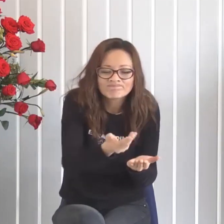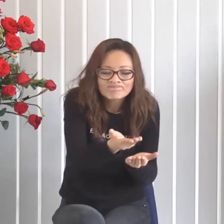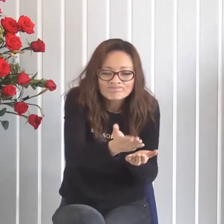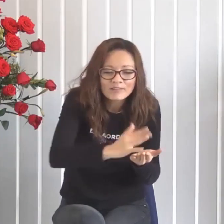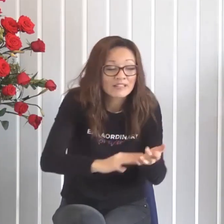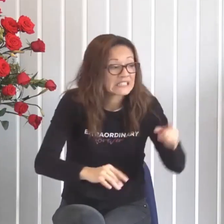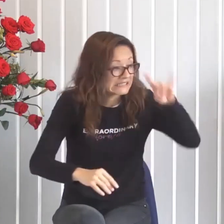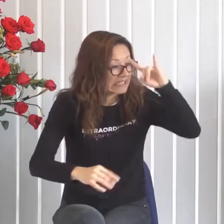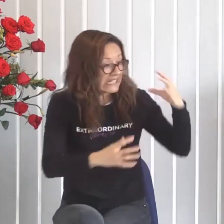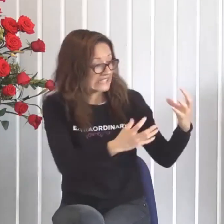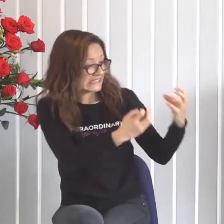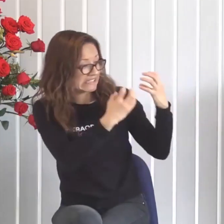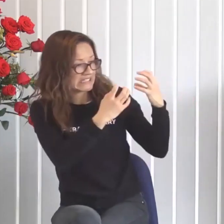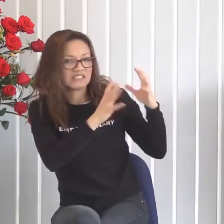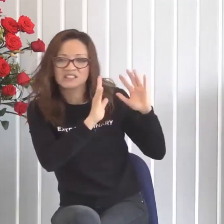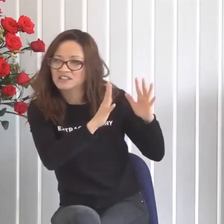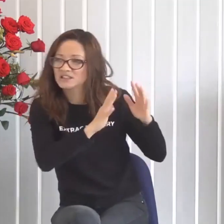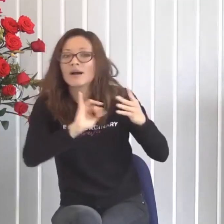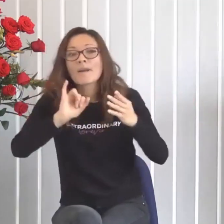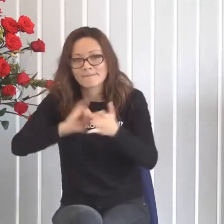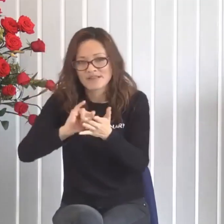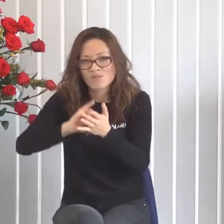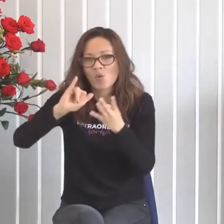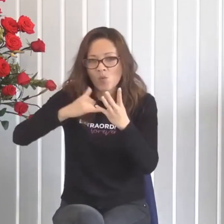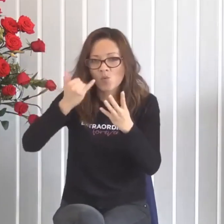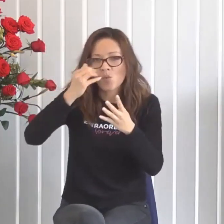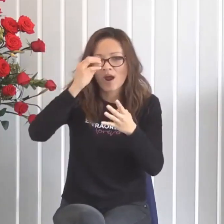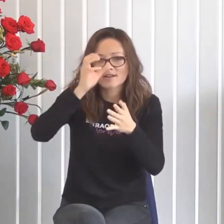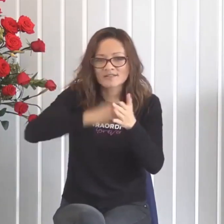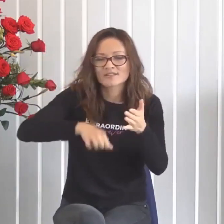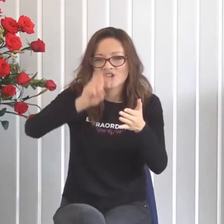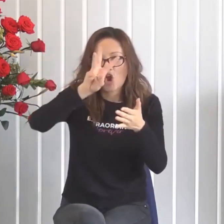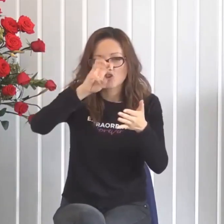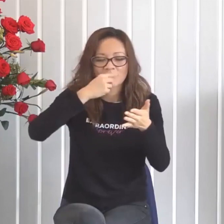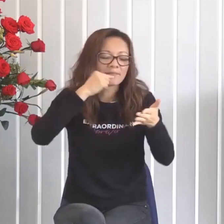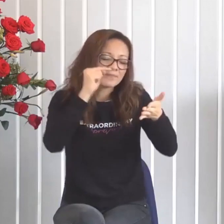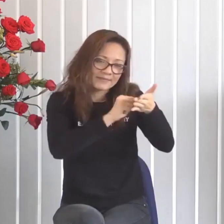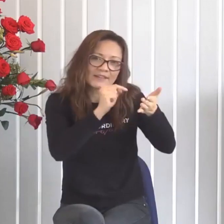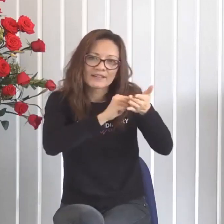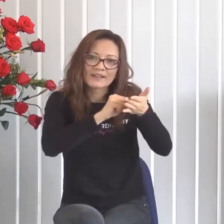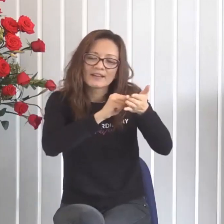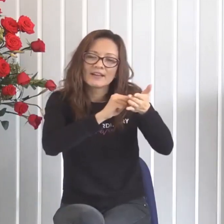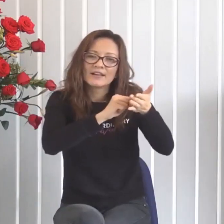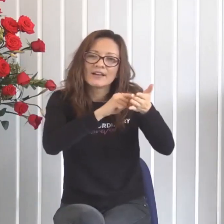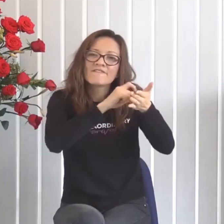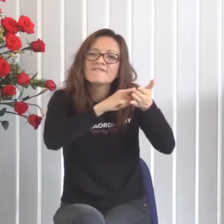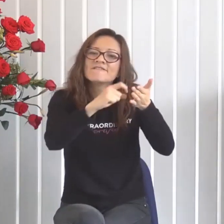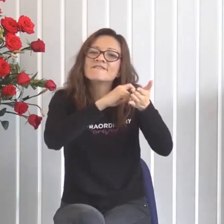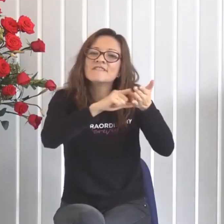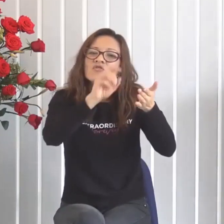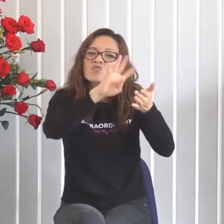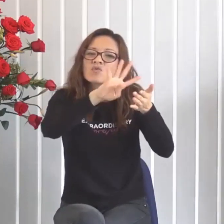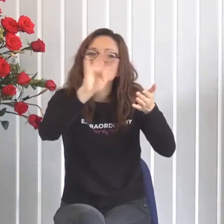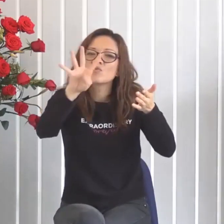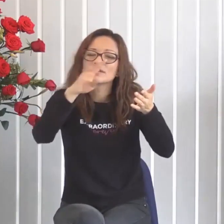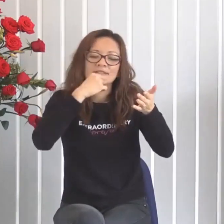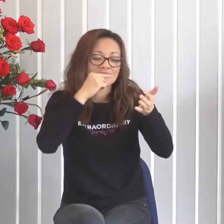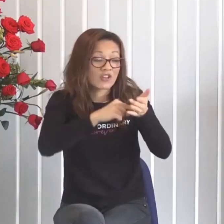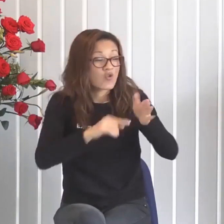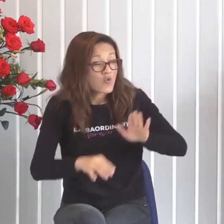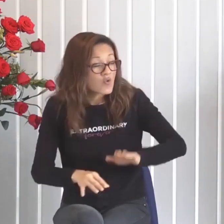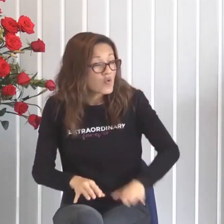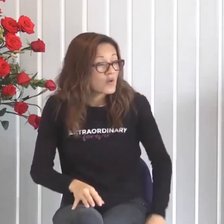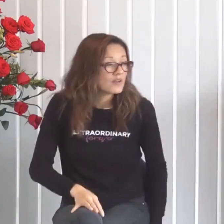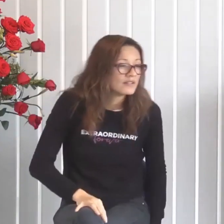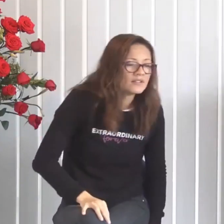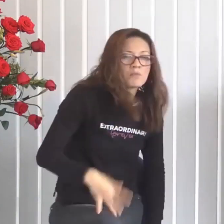Satanás nos engaña. Ahí mismo en Juan 8, ¿entiende por qué está eso pegado en Juan 8? Juan capítulo 8, versículo 44, dice,